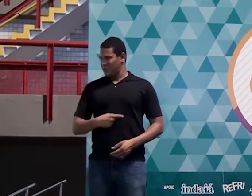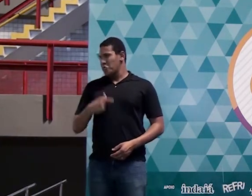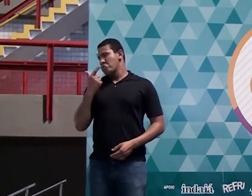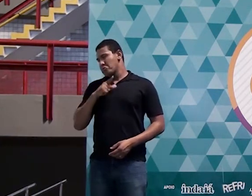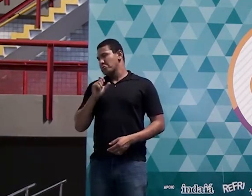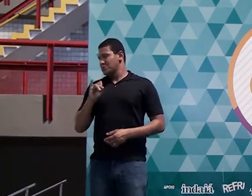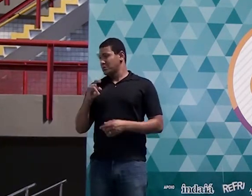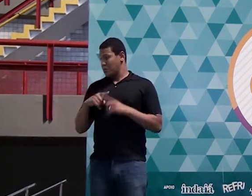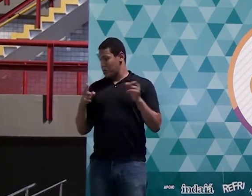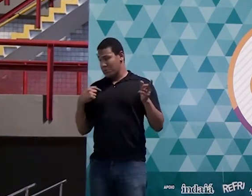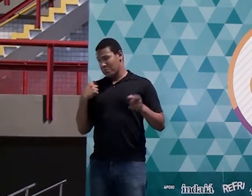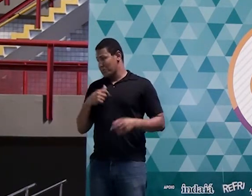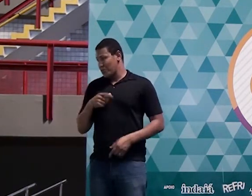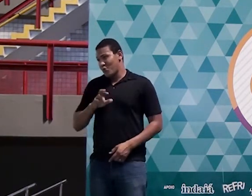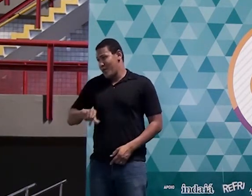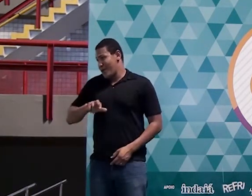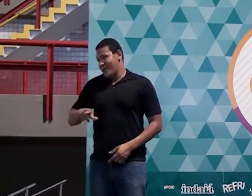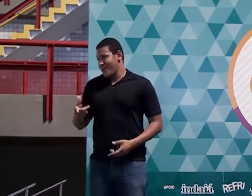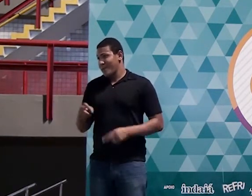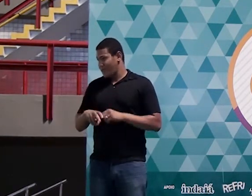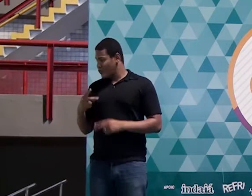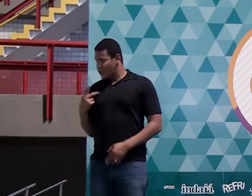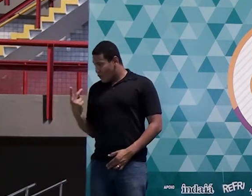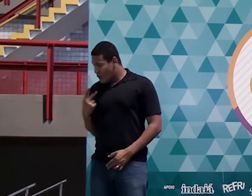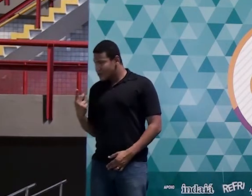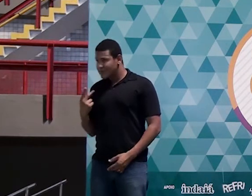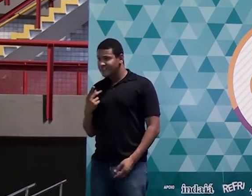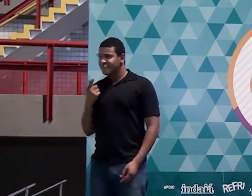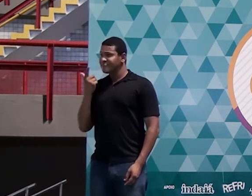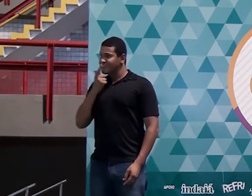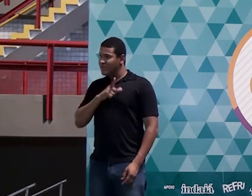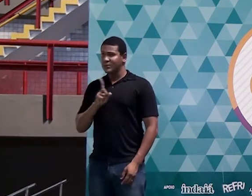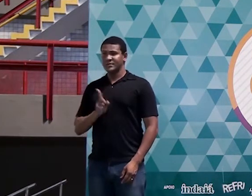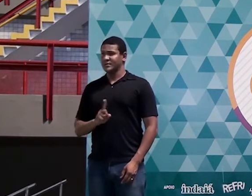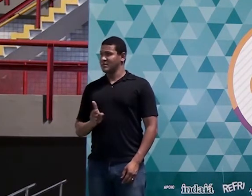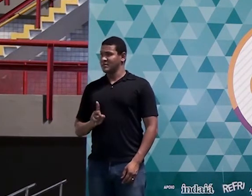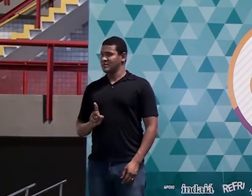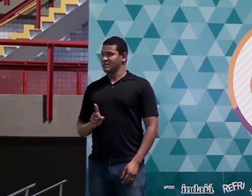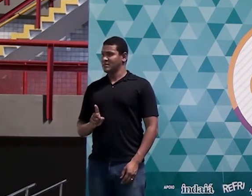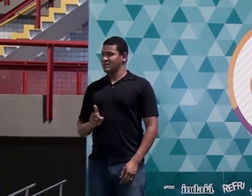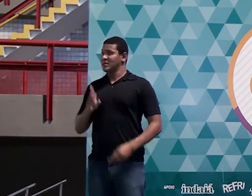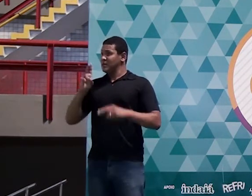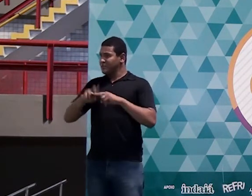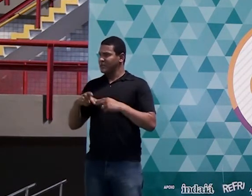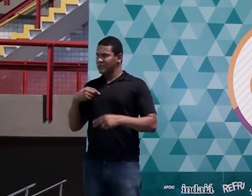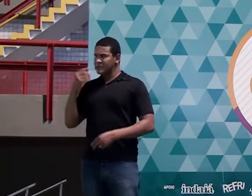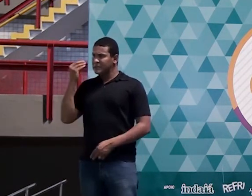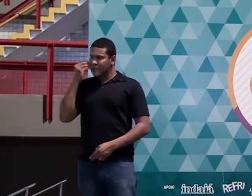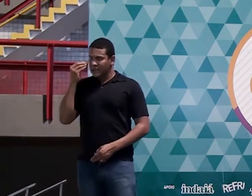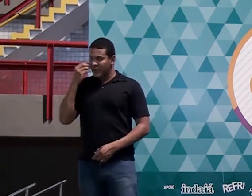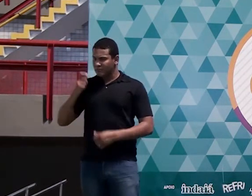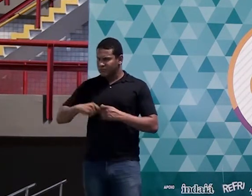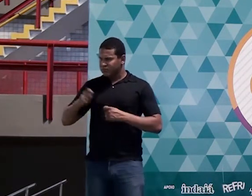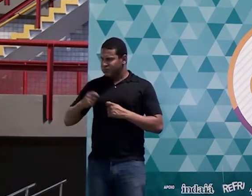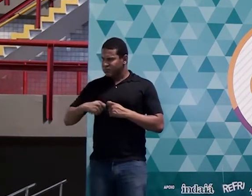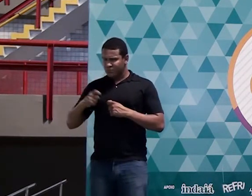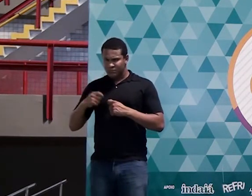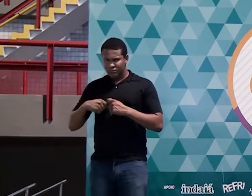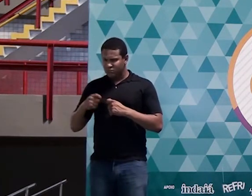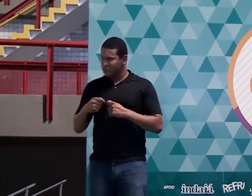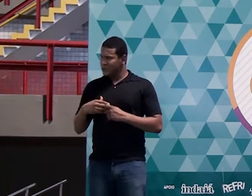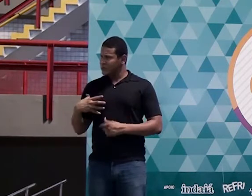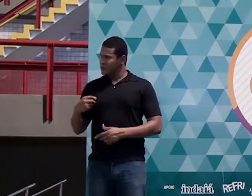Smallville, só 2 pessoas não vão conseguir produzir muito. Então a gente vai fazer o máximo de filhos possíveis para botar para